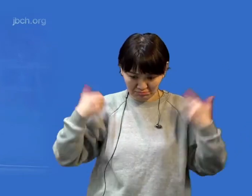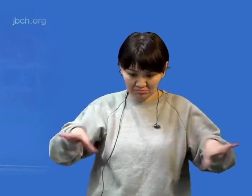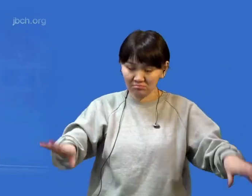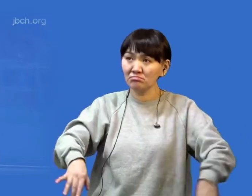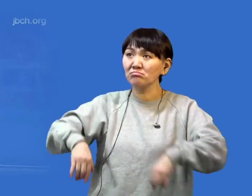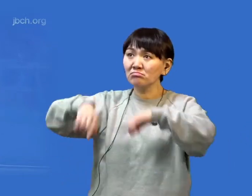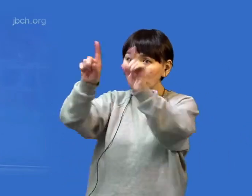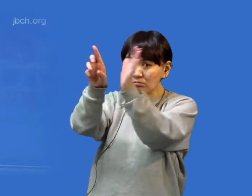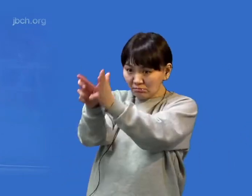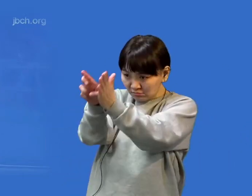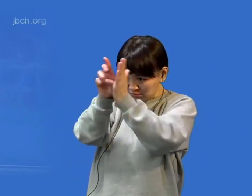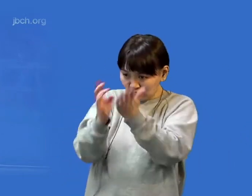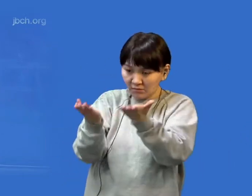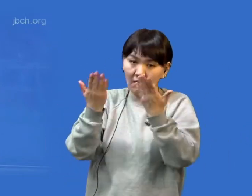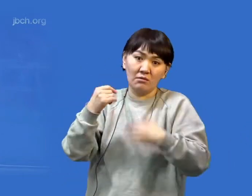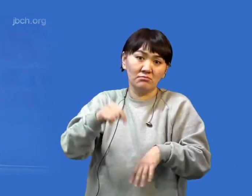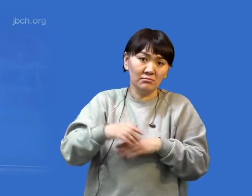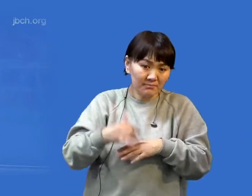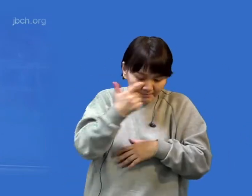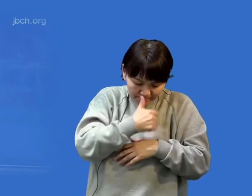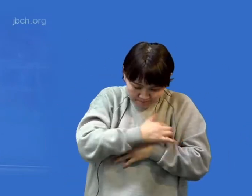Ингээд биеэрээ бурханыг алдаршуул гэж.